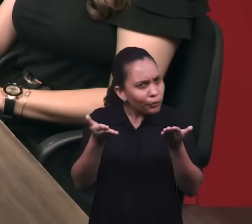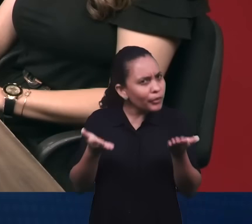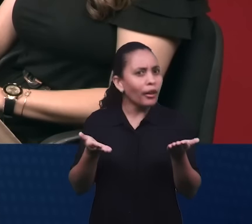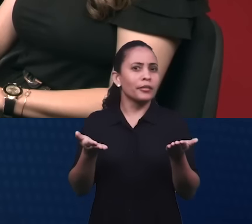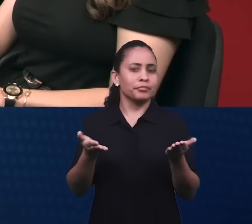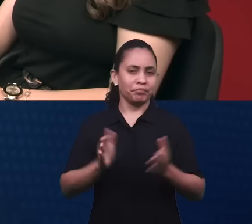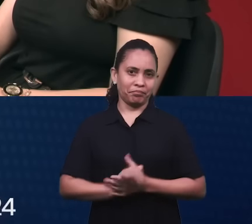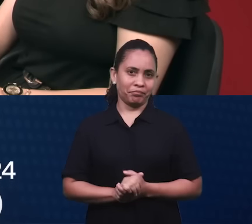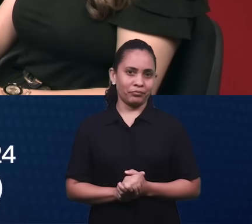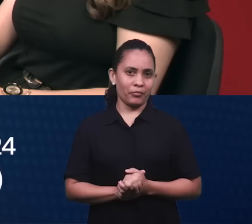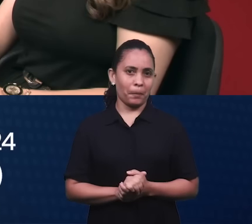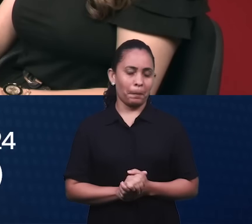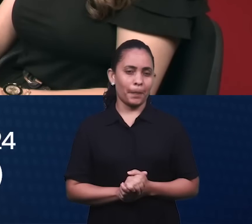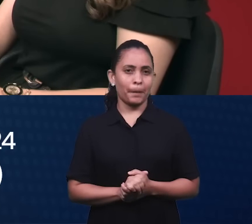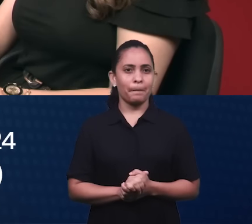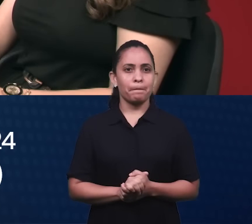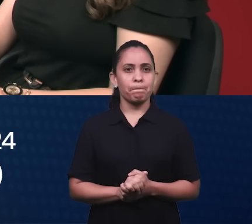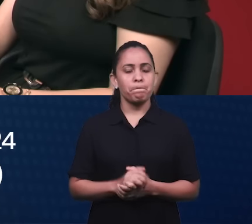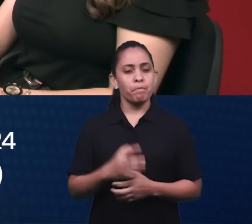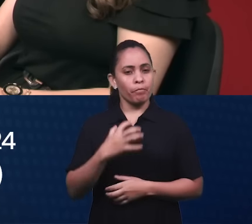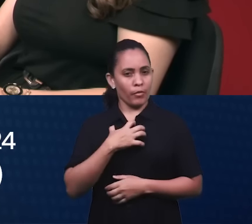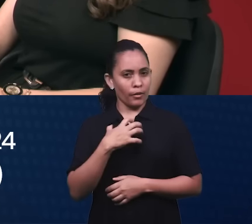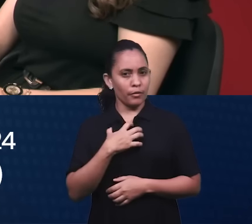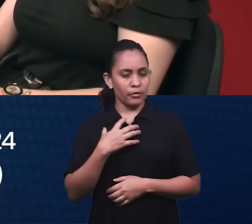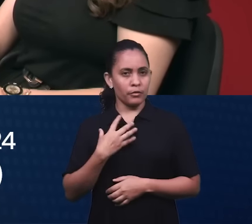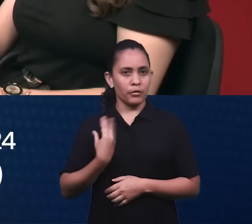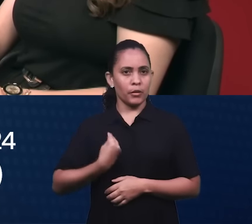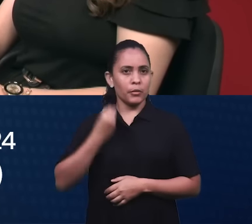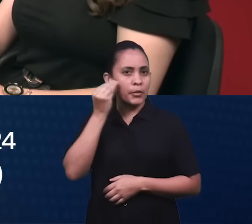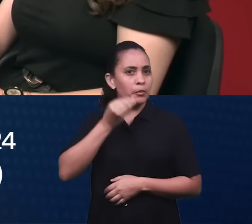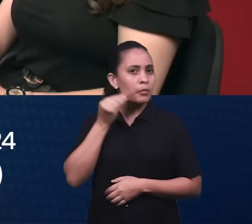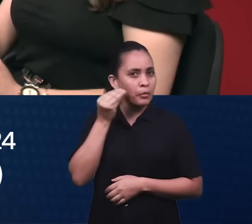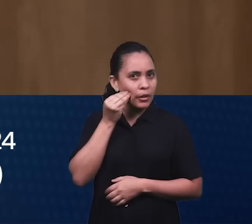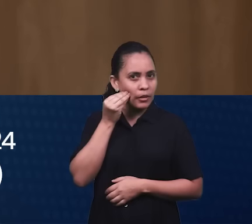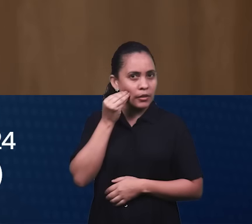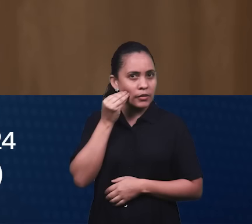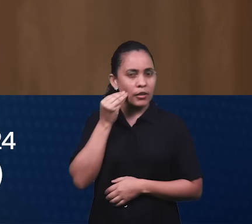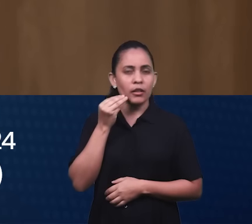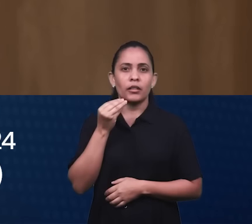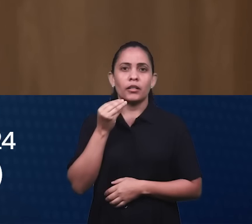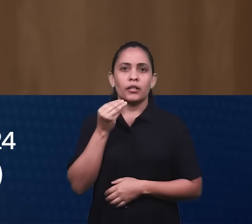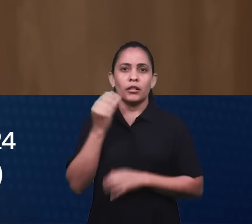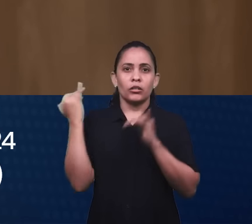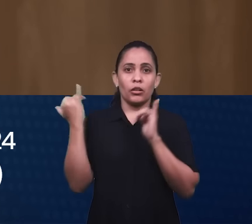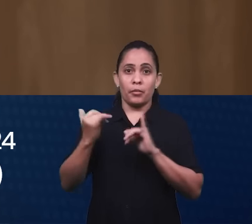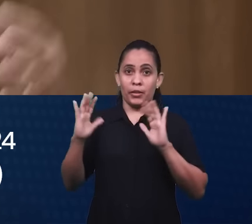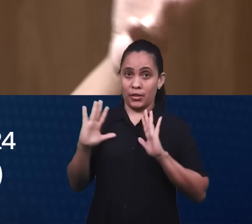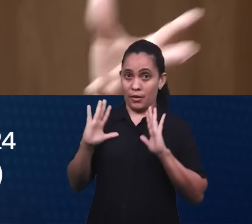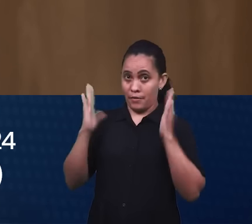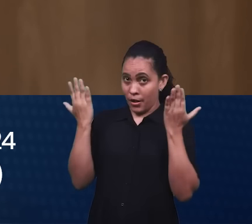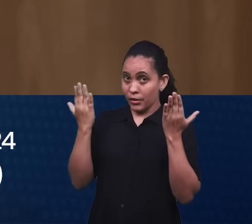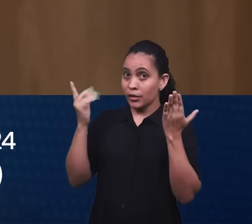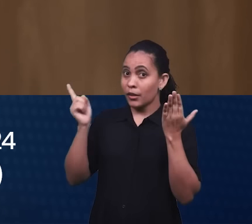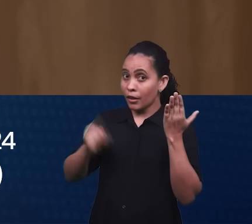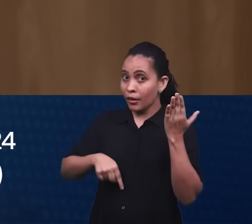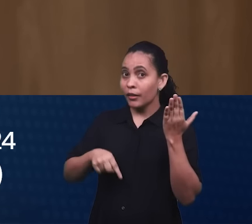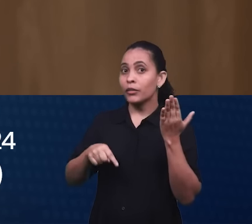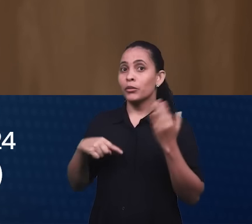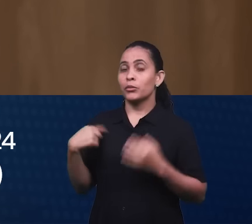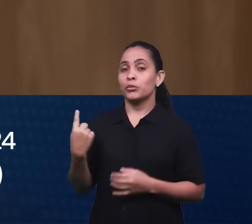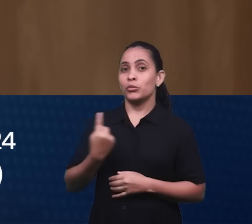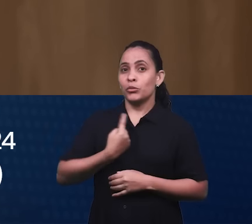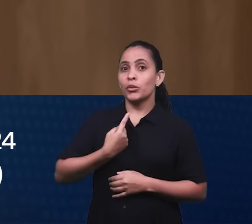né? Algo que eu vivi, uma experiência que eu vivi nessa questão do Trombetas e Festas, é justamente a forma como